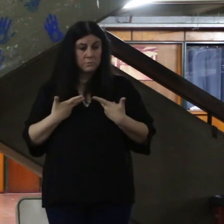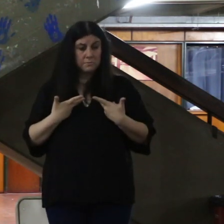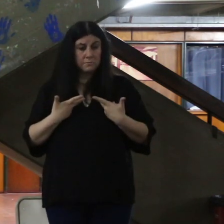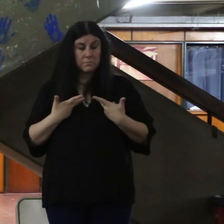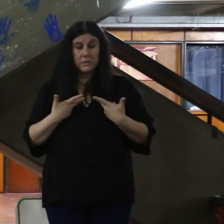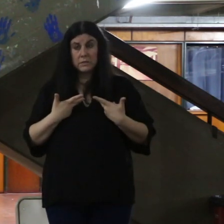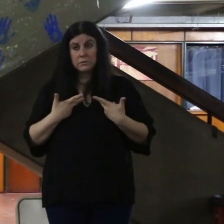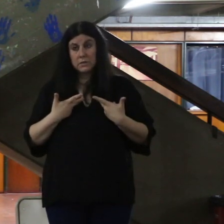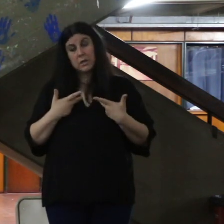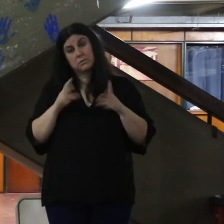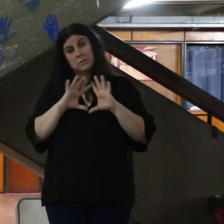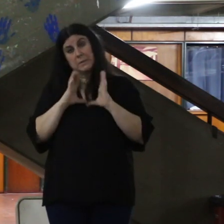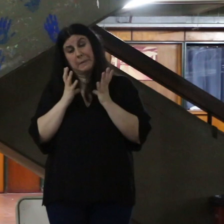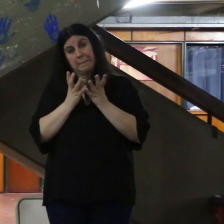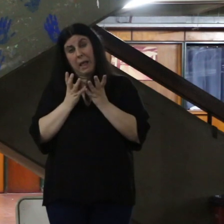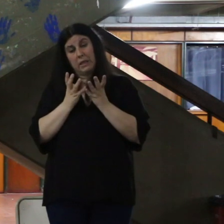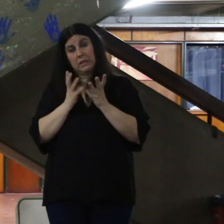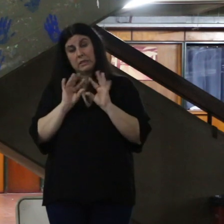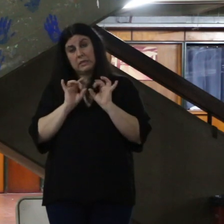siguió rompiendo un poquito más.